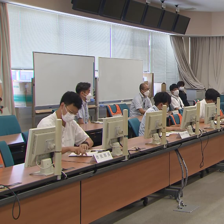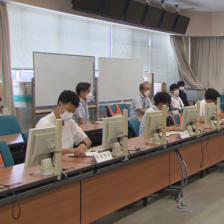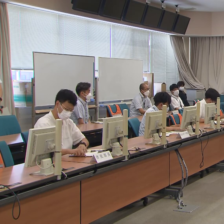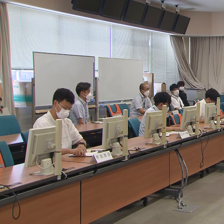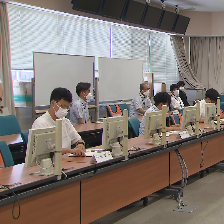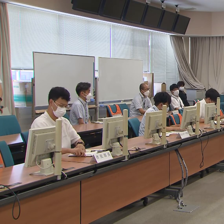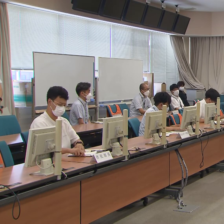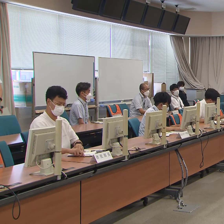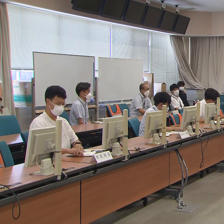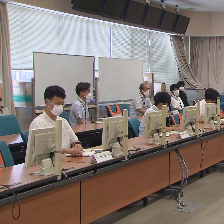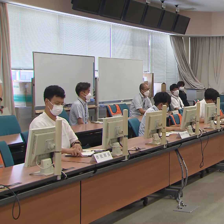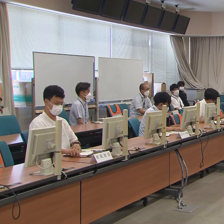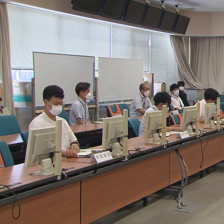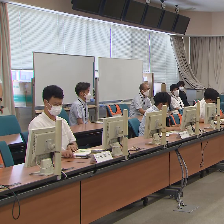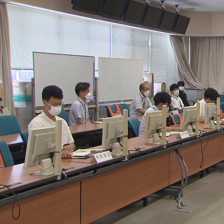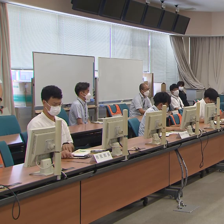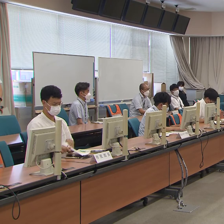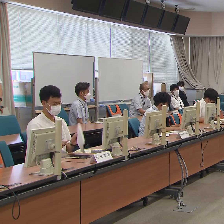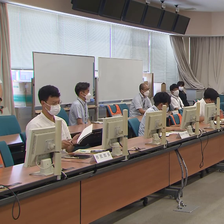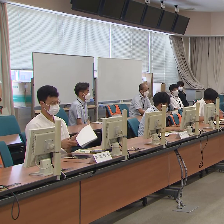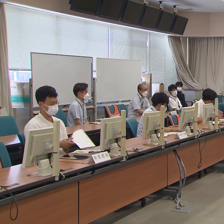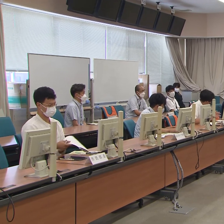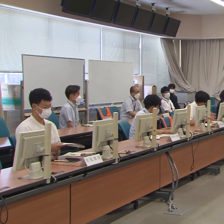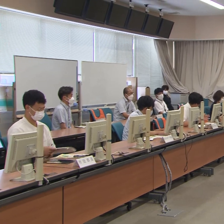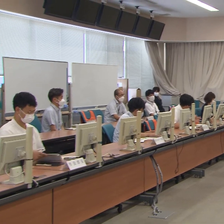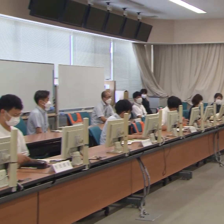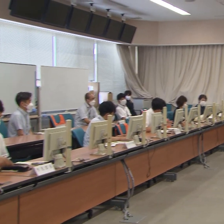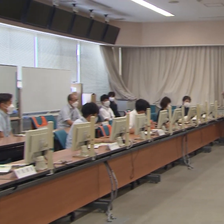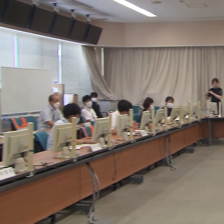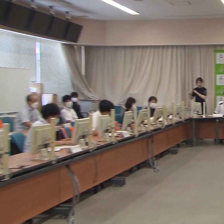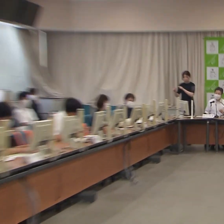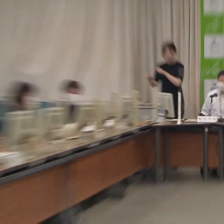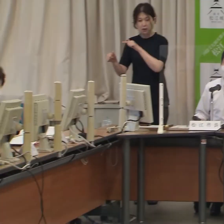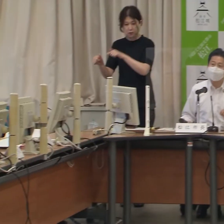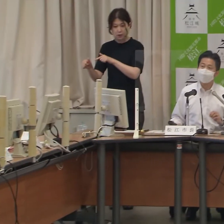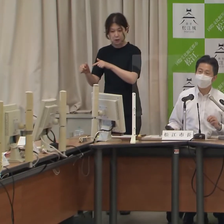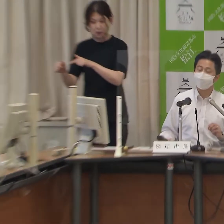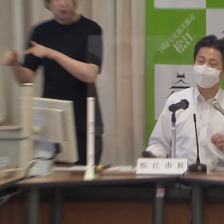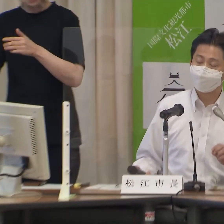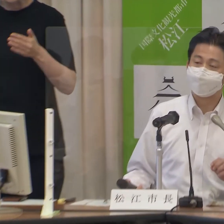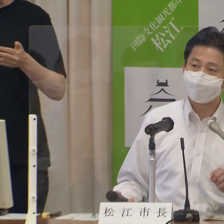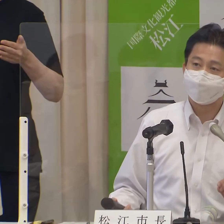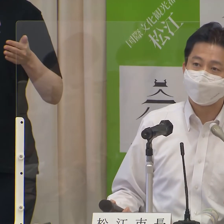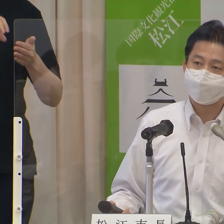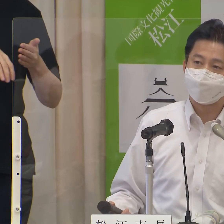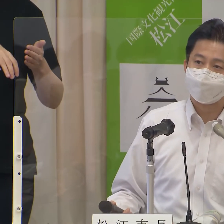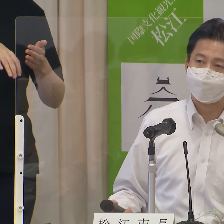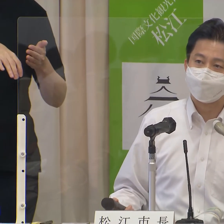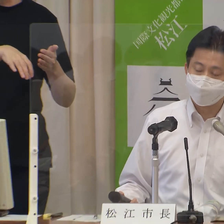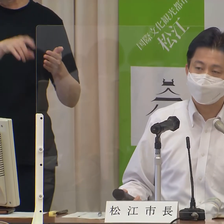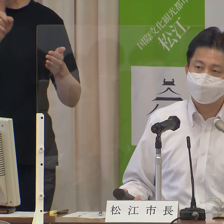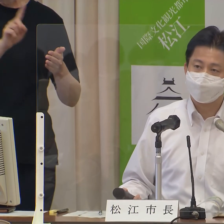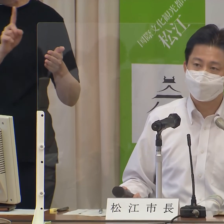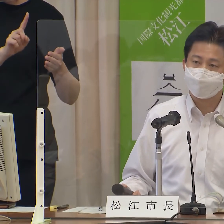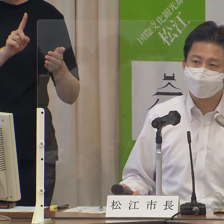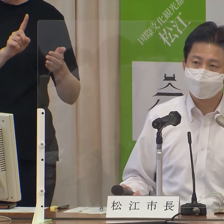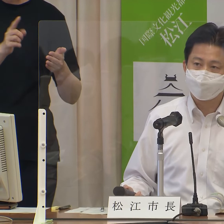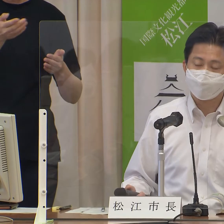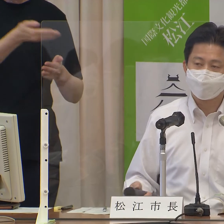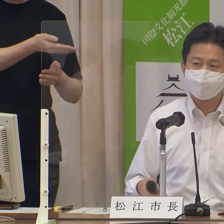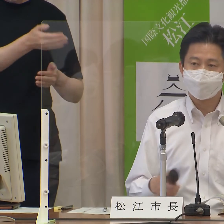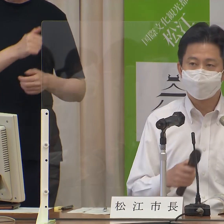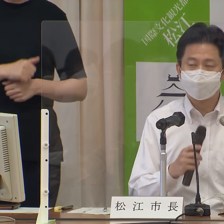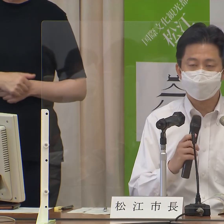の保健者派遣ということなんですけど、もともとどこにいた保健師さんを保健所に送るっていう言い方をしたい